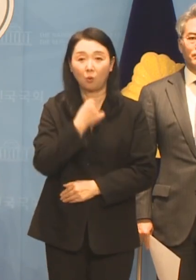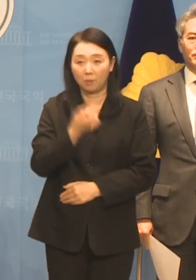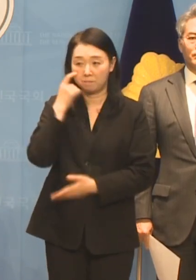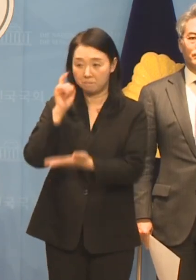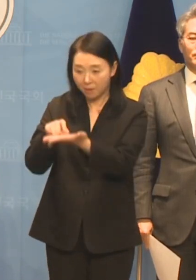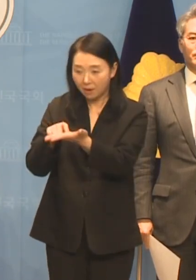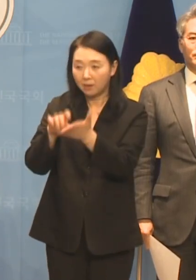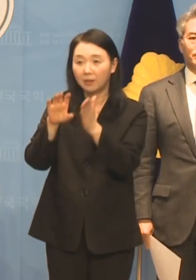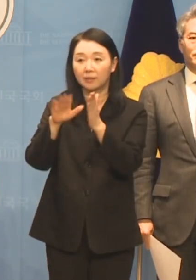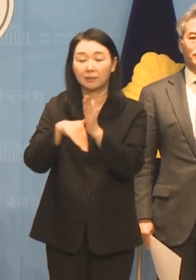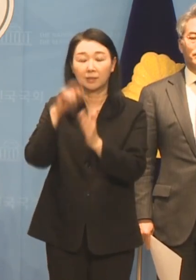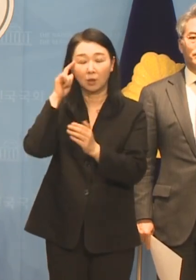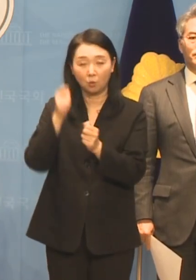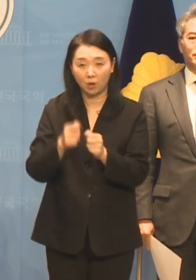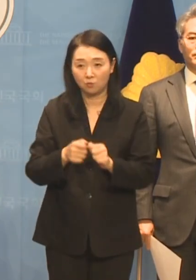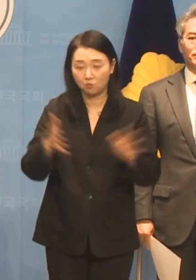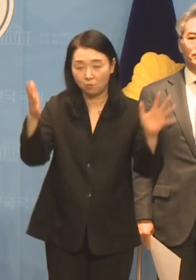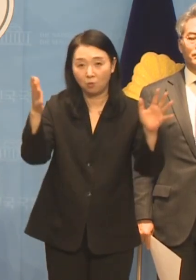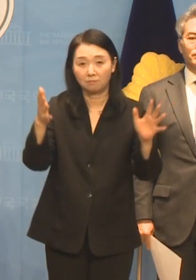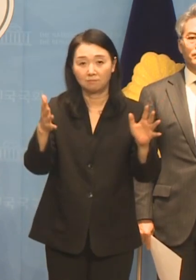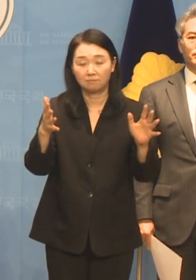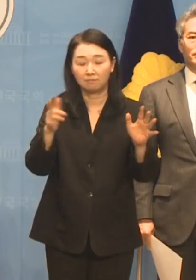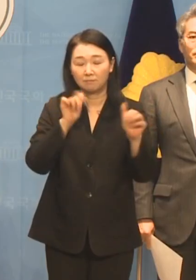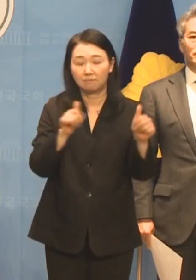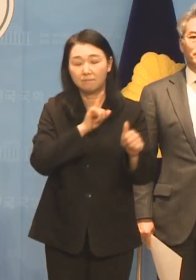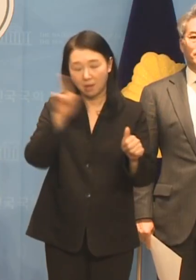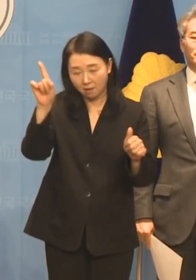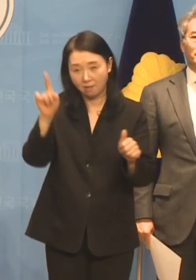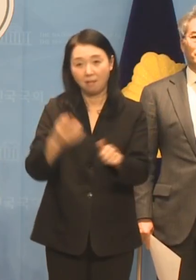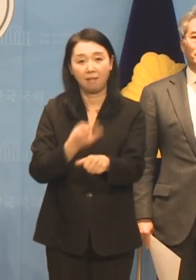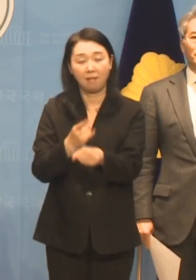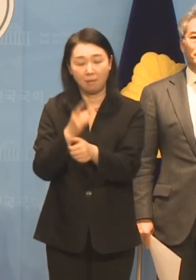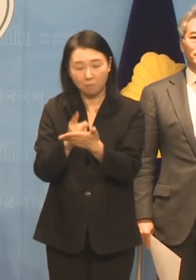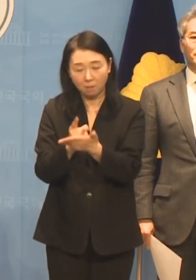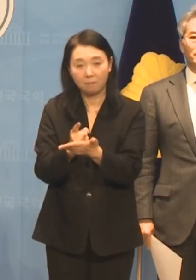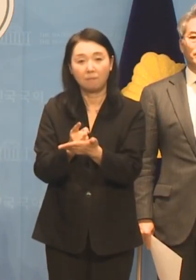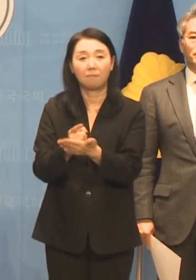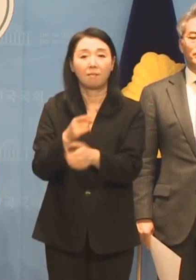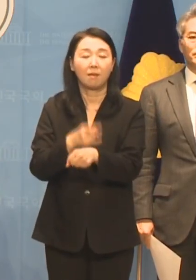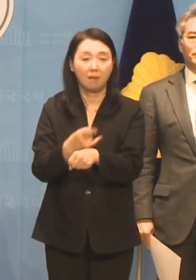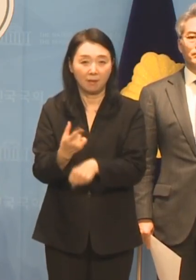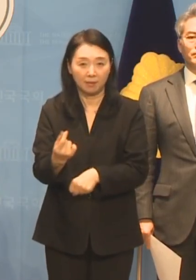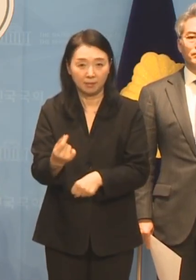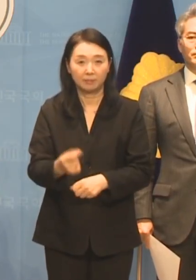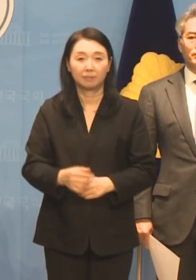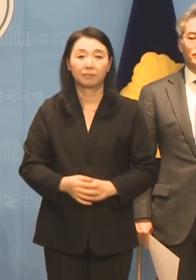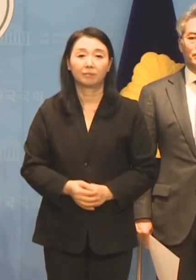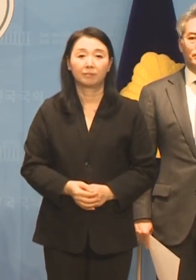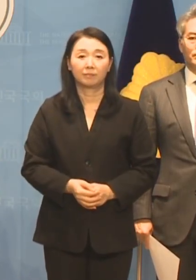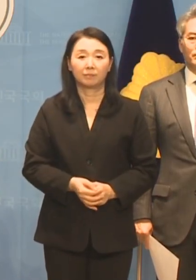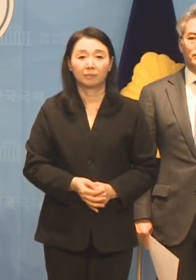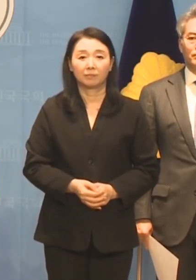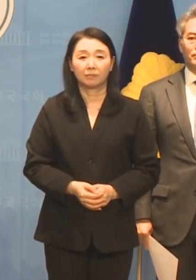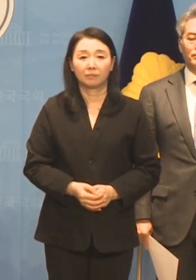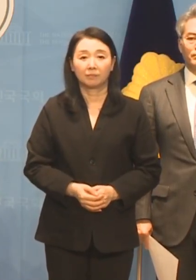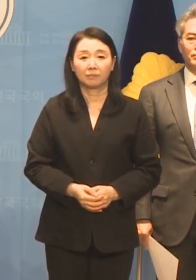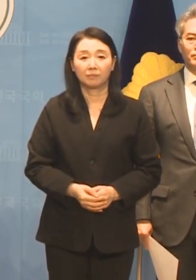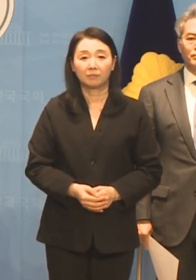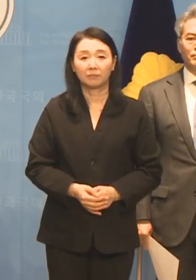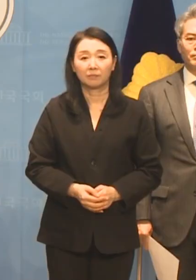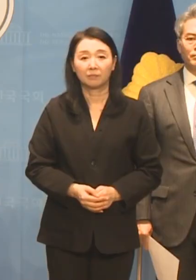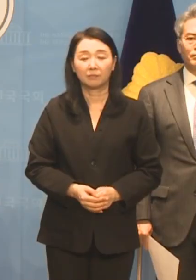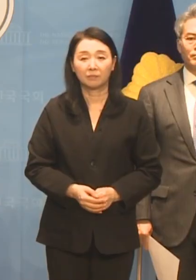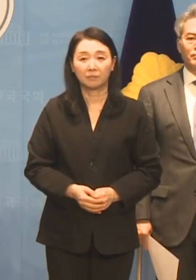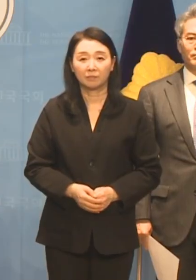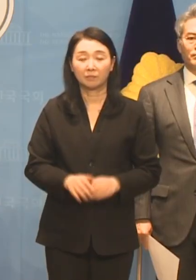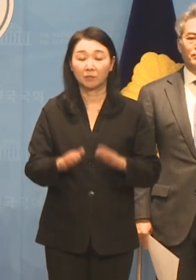적발시에 유포, 중지, 가처분, 고발 등 강력한 법적 책임을 물을 것이다 라고 하는 내용이 되겠습니다.